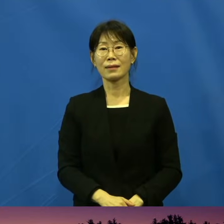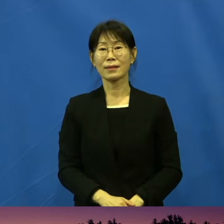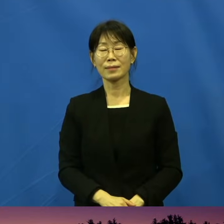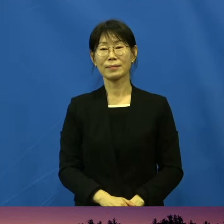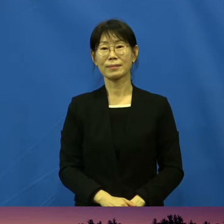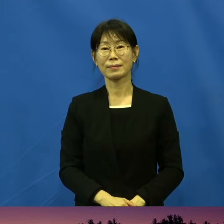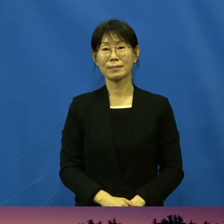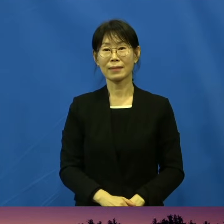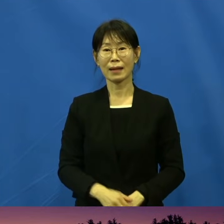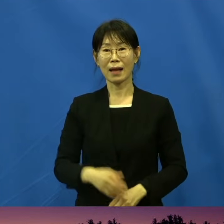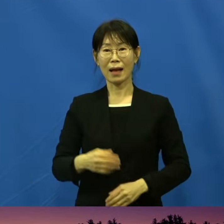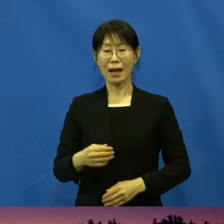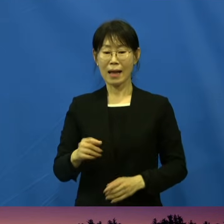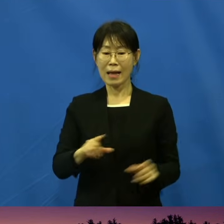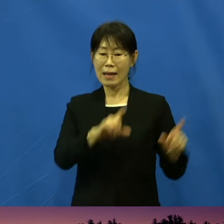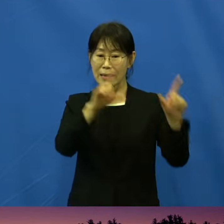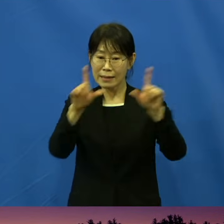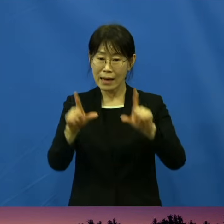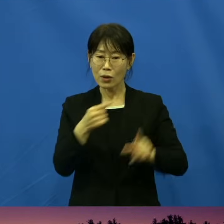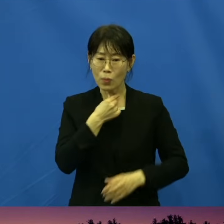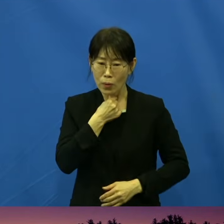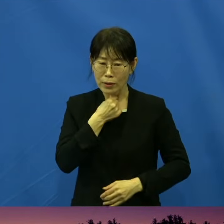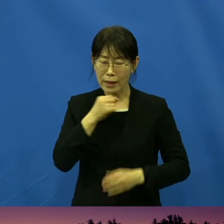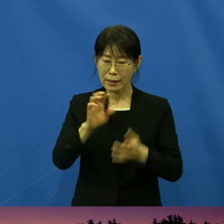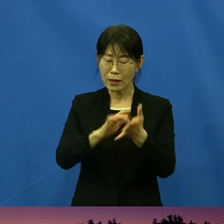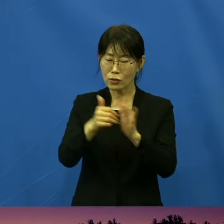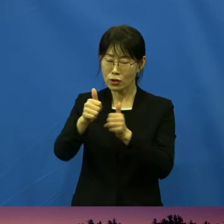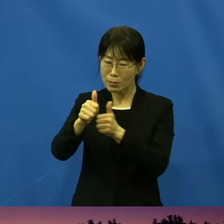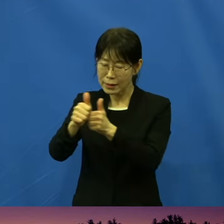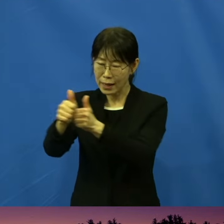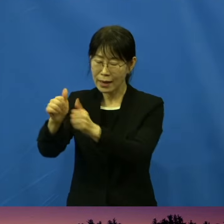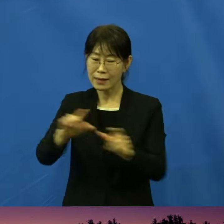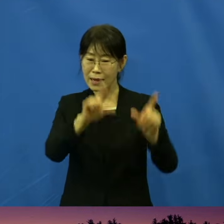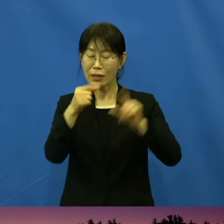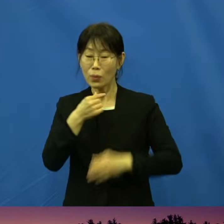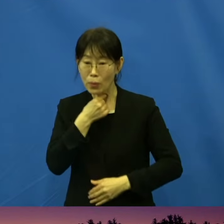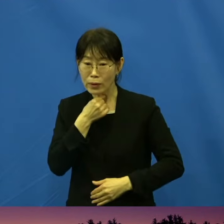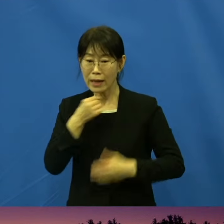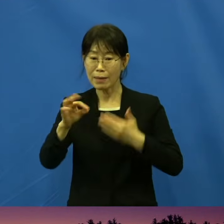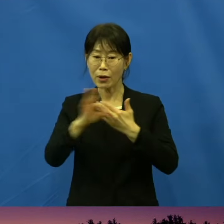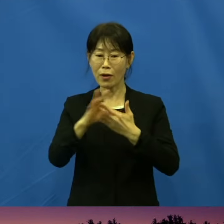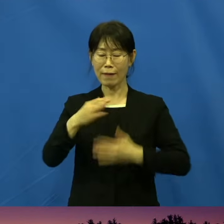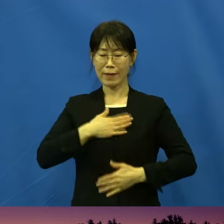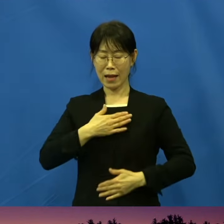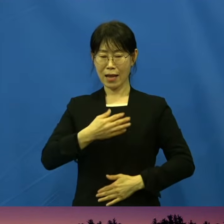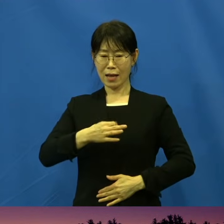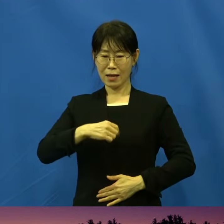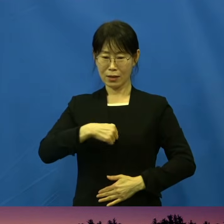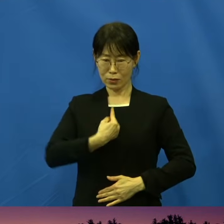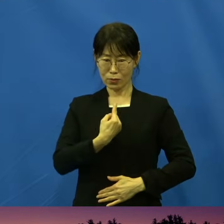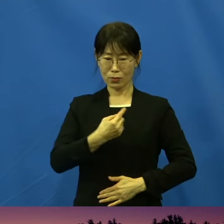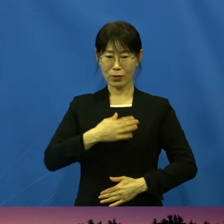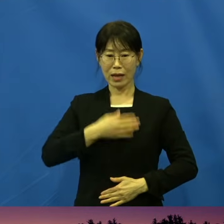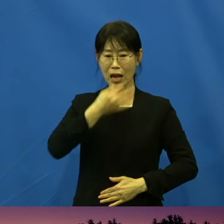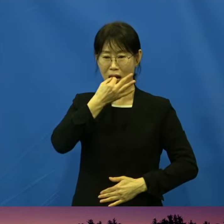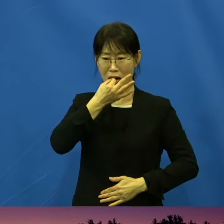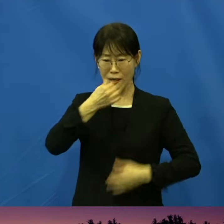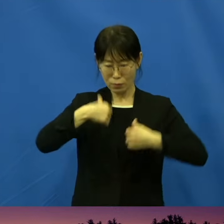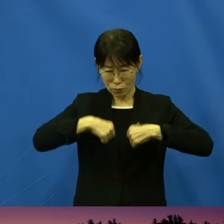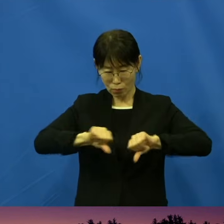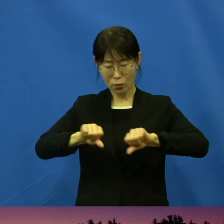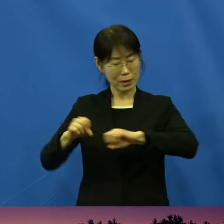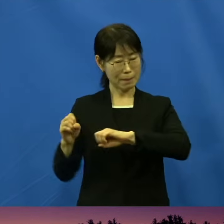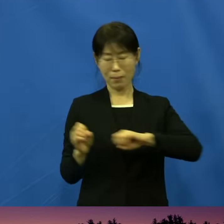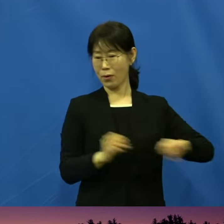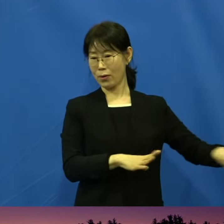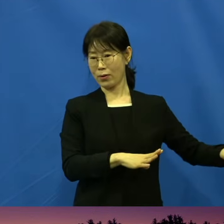그러면 안 돼요. 살려고 하면 죽어야 된다는 거예요. 내가 죽어야 그 다음 진도가 나는 거예요. 여러분, 죽는 것과 사는 것이 분리된 일이